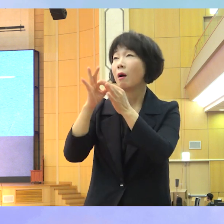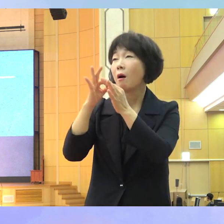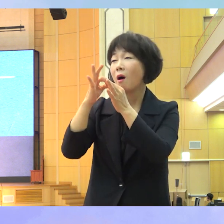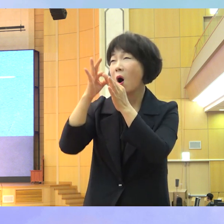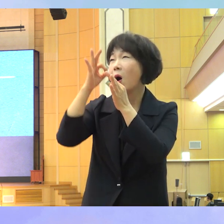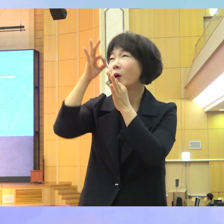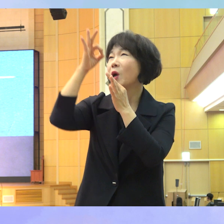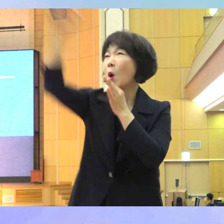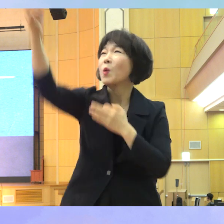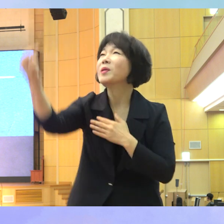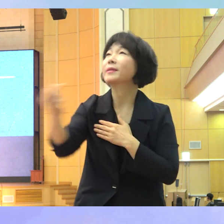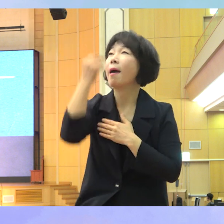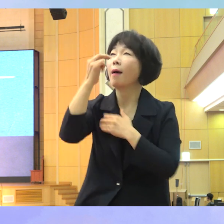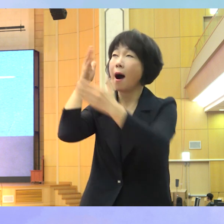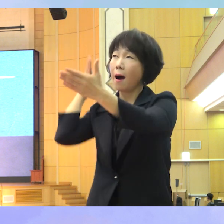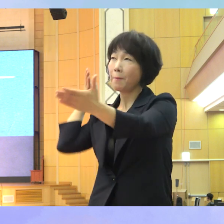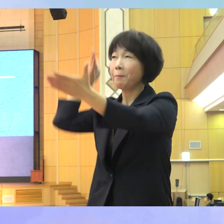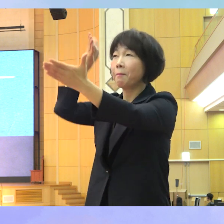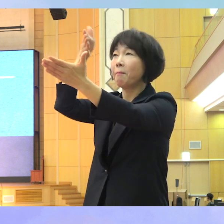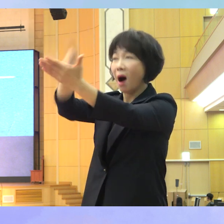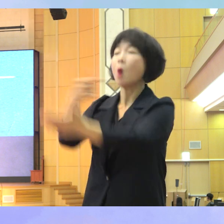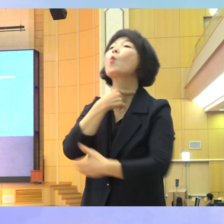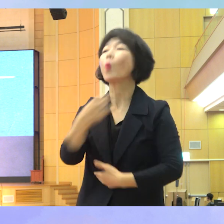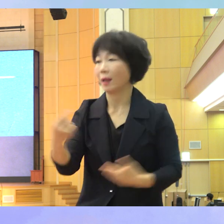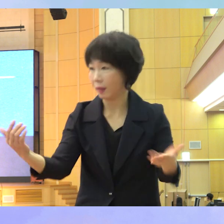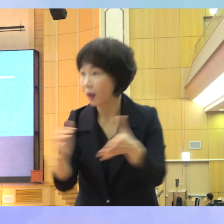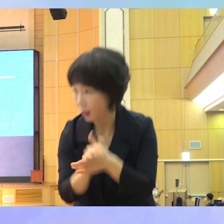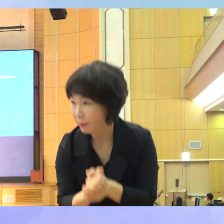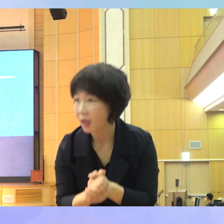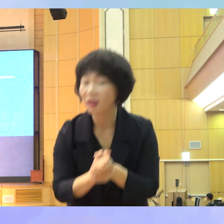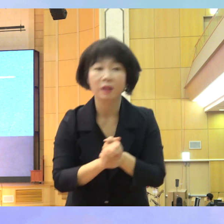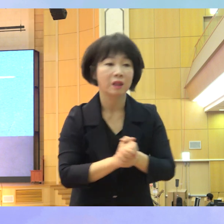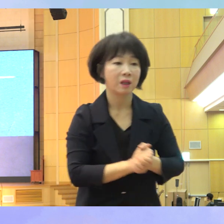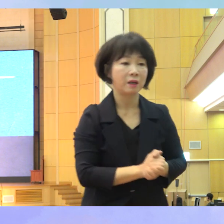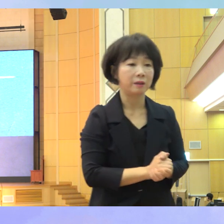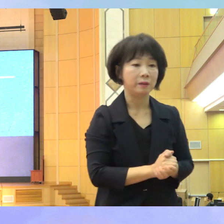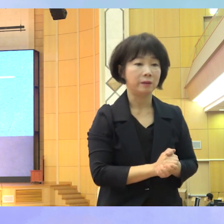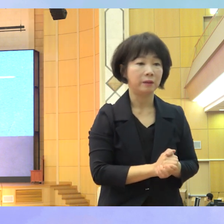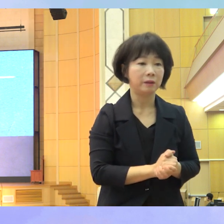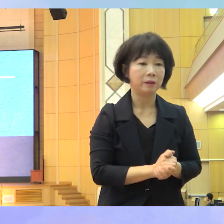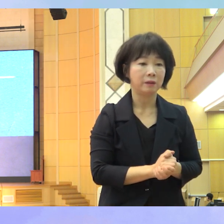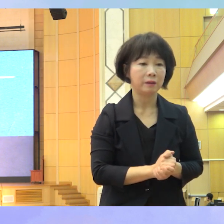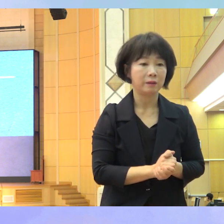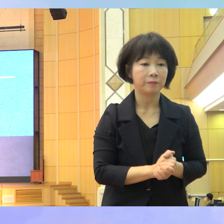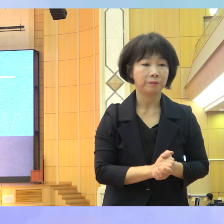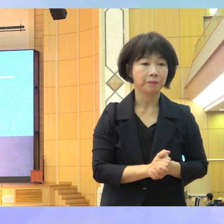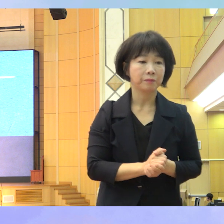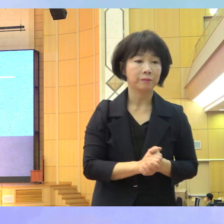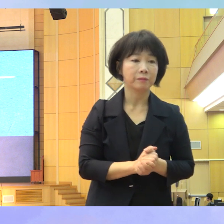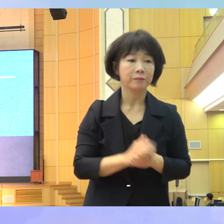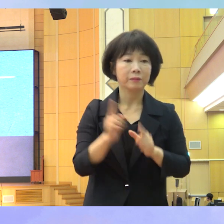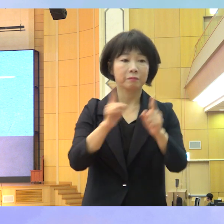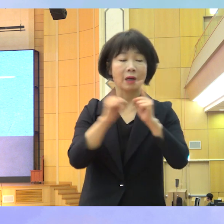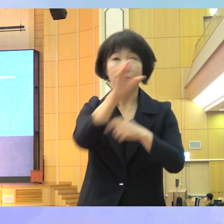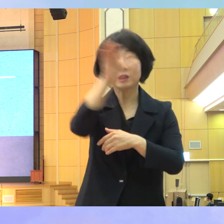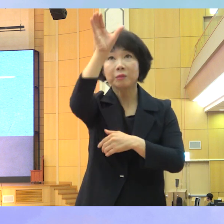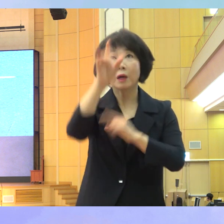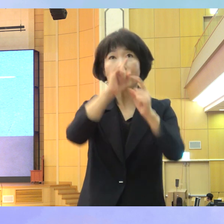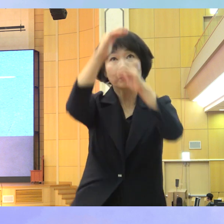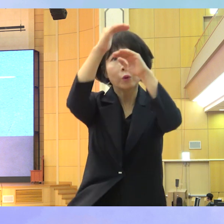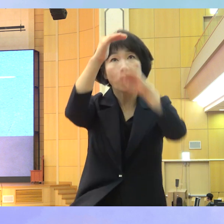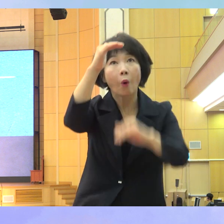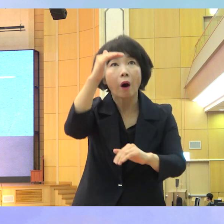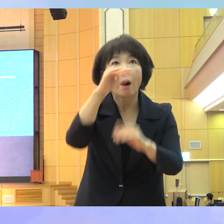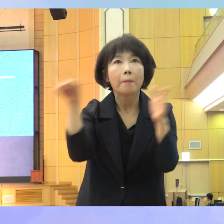함이라. 이게 하나님의 주도 아래에 있다는 거예요. 할렐루야. 이게 믿어지는 오늘 놀라운 역사가 있기를 주님의